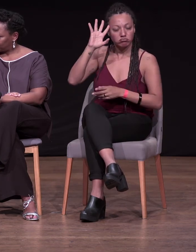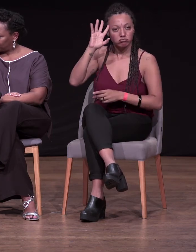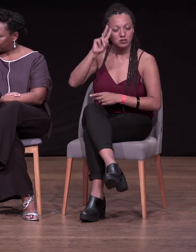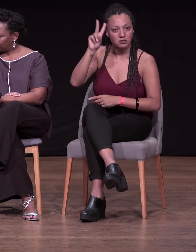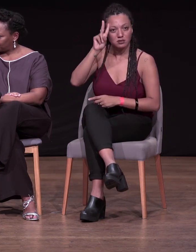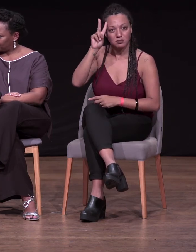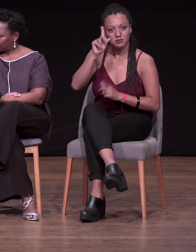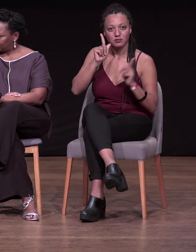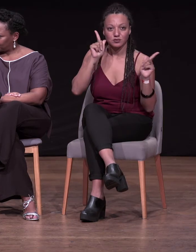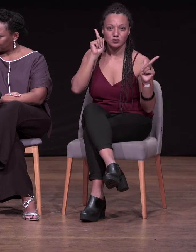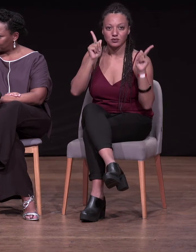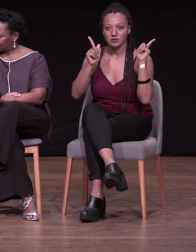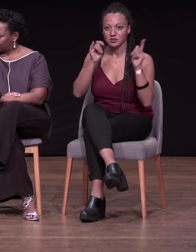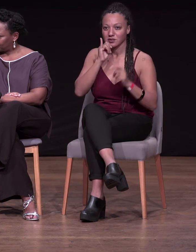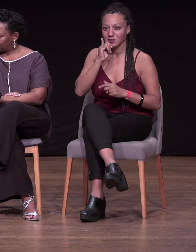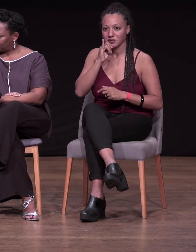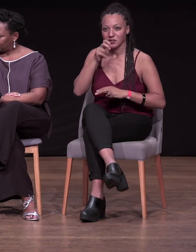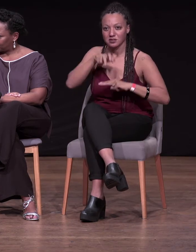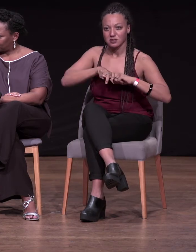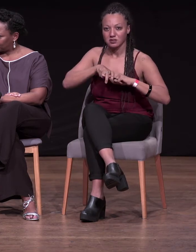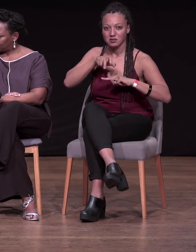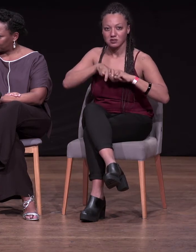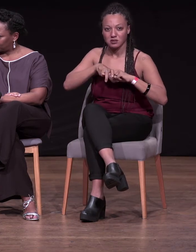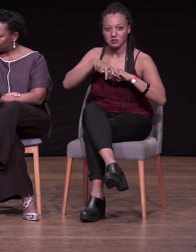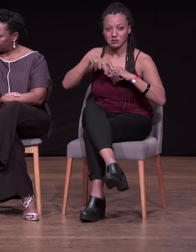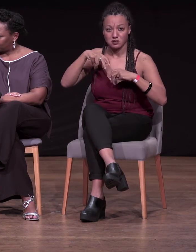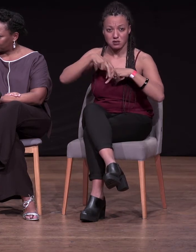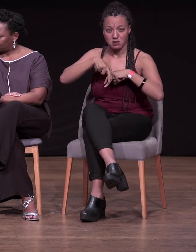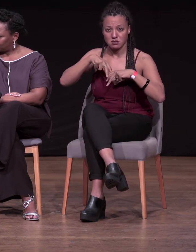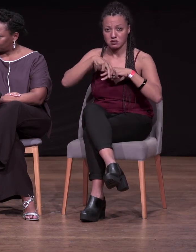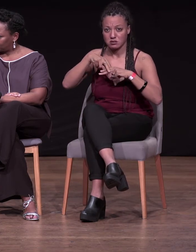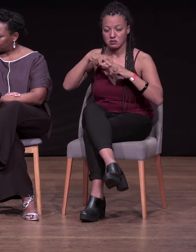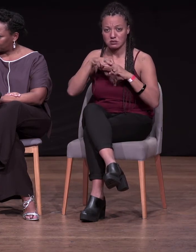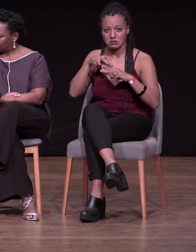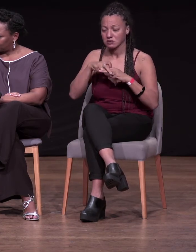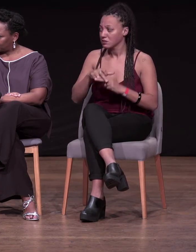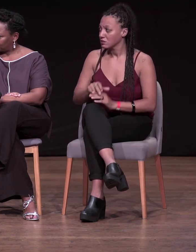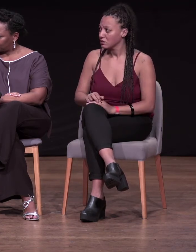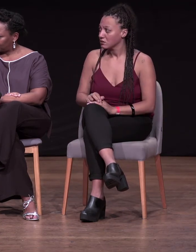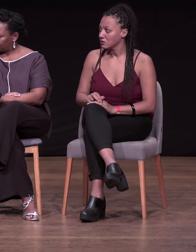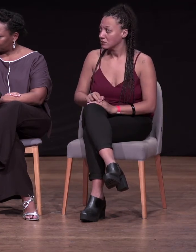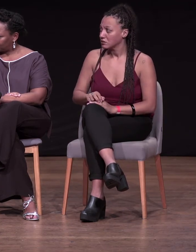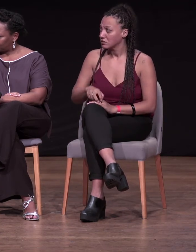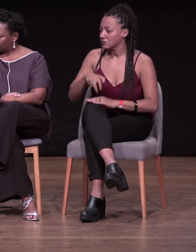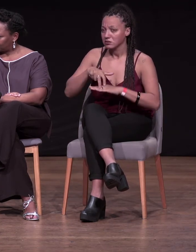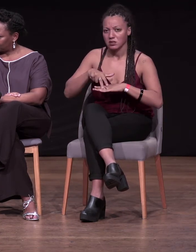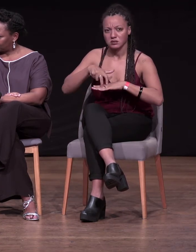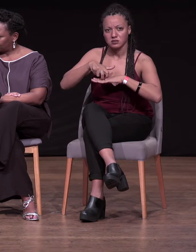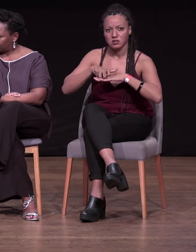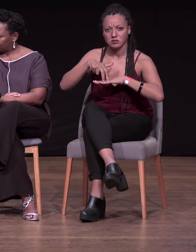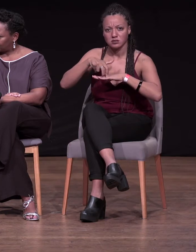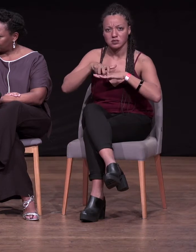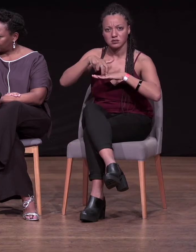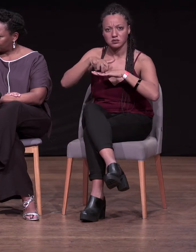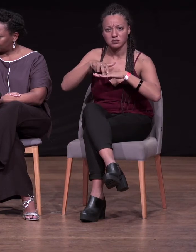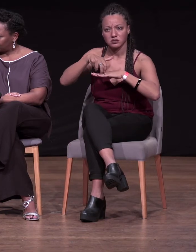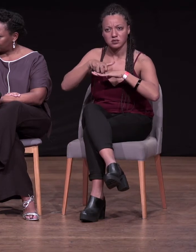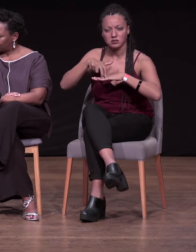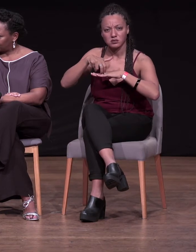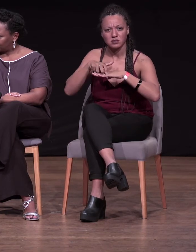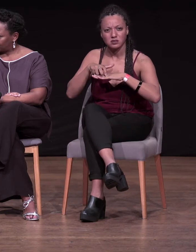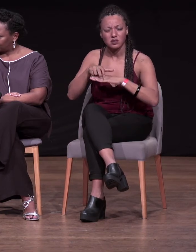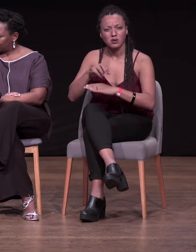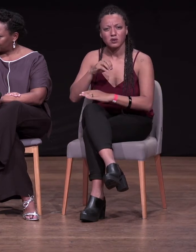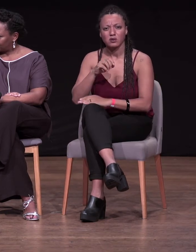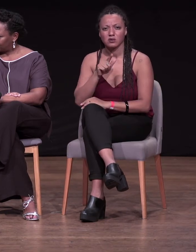assim: senta na Glock, senta na cá. Senta na Glock, senta na cá. Senta, senta, senta. E eu ficava, gente, senta na Glock, senta. O que